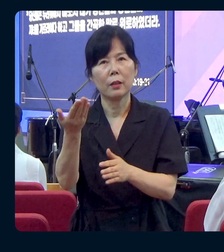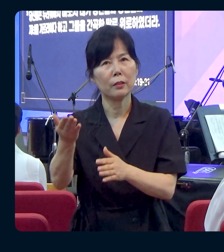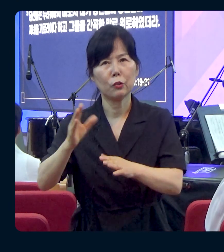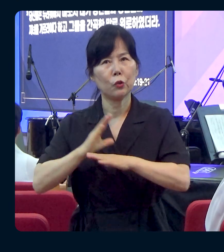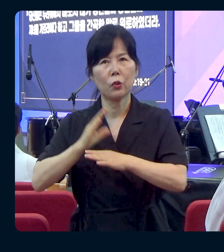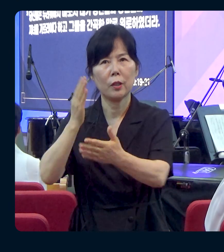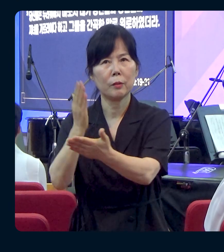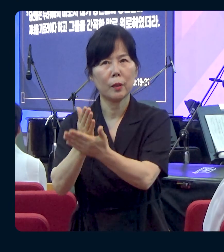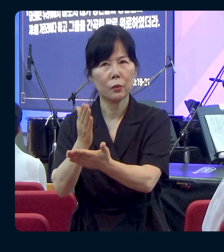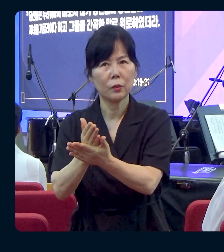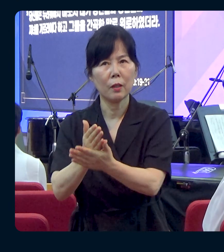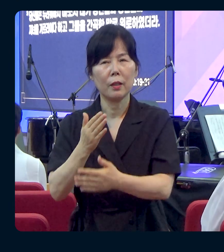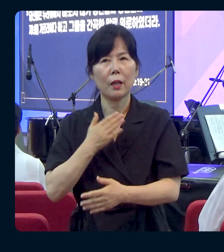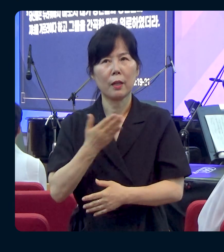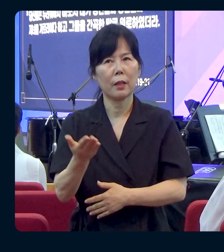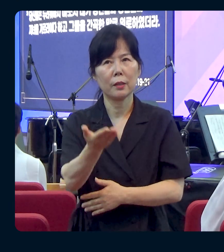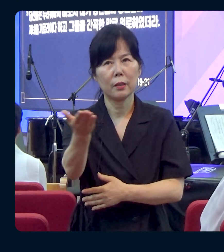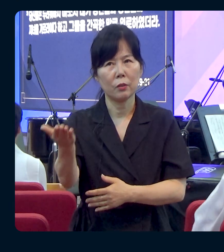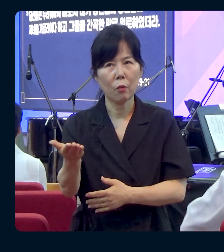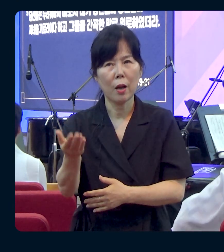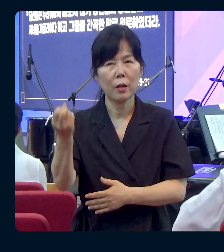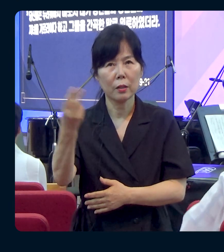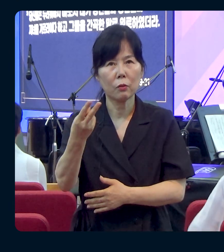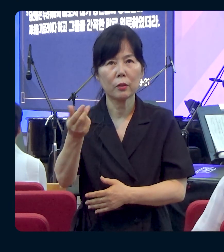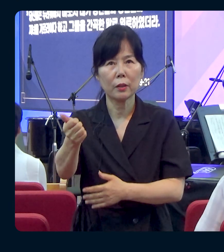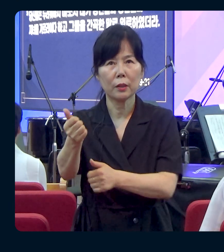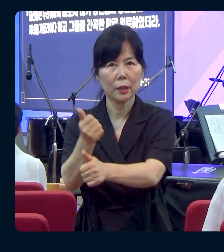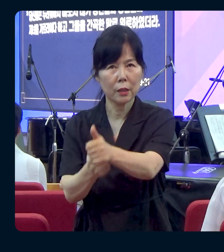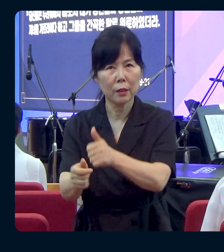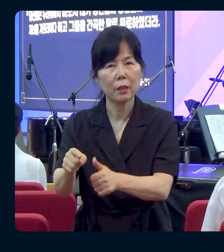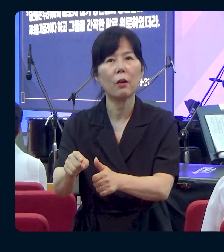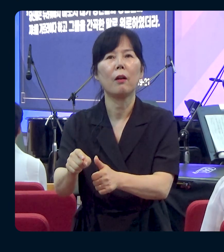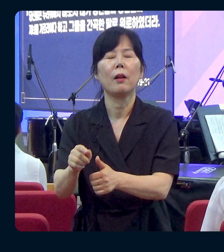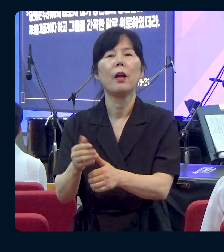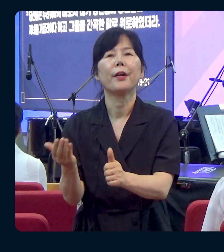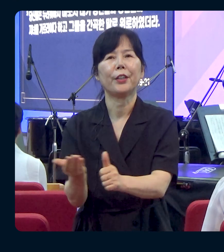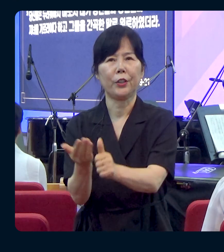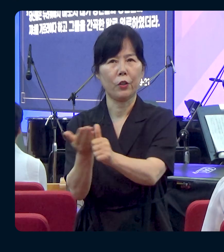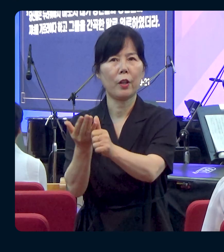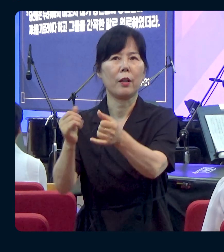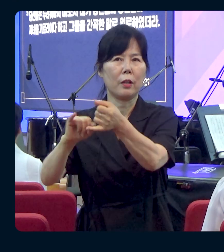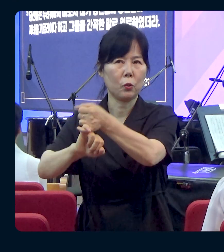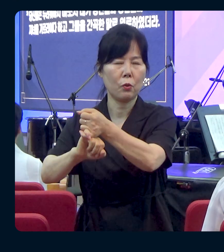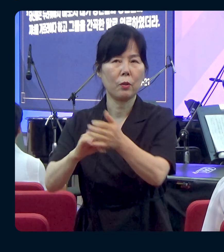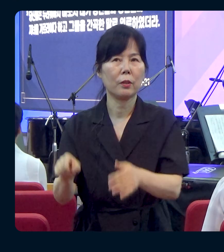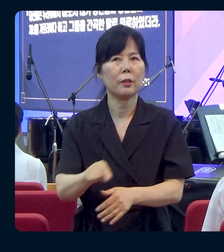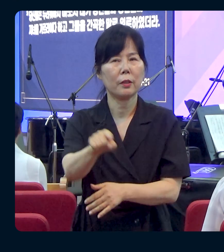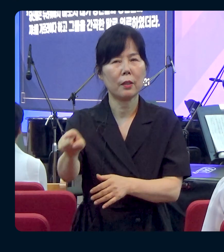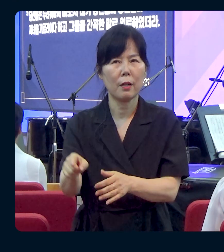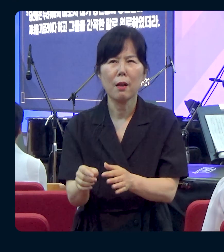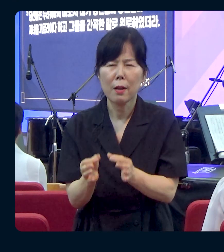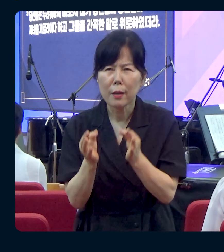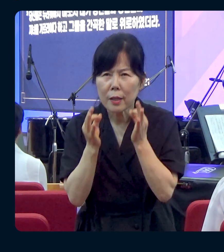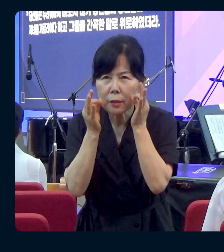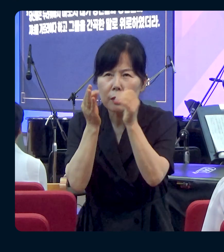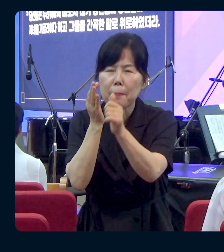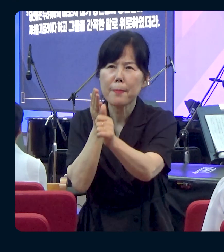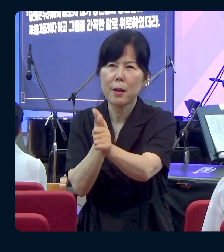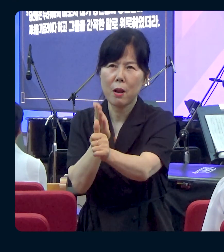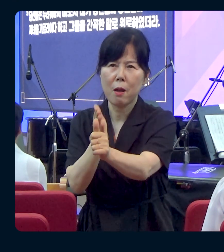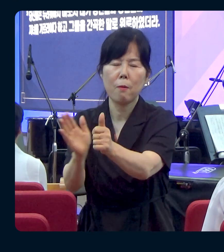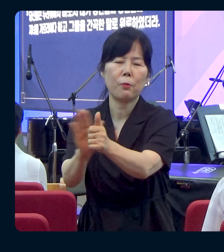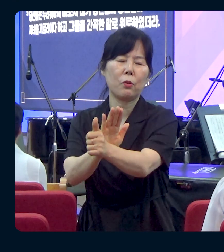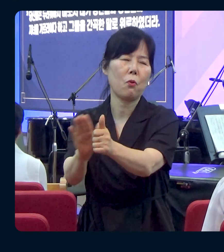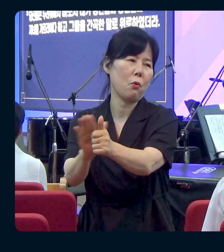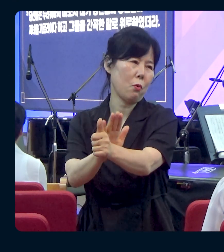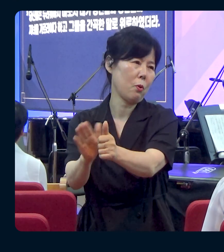생명을 구원하게 하시려 하셨나니 당신들은 두려워하지 마소서, 내가 당신들과 당신들의 자녀를 기르리다